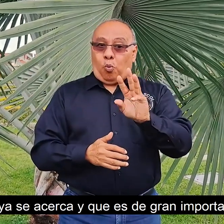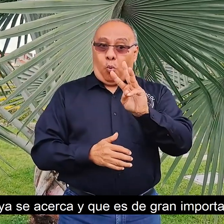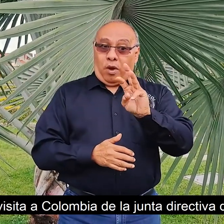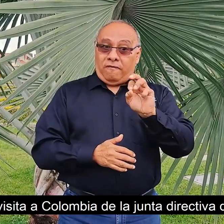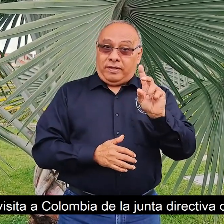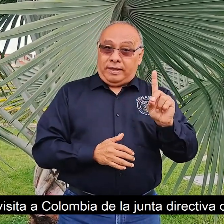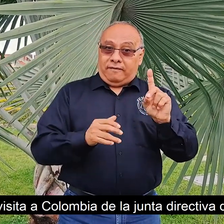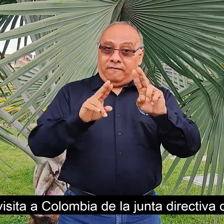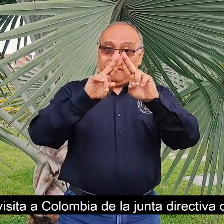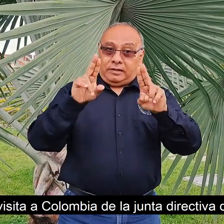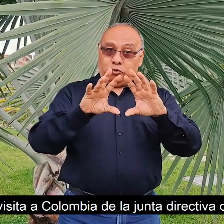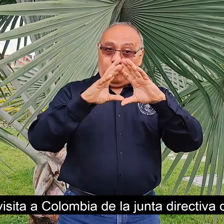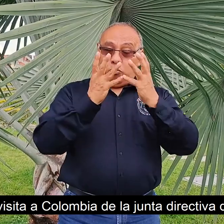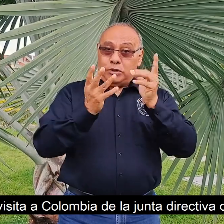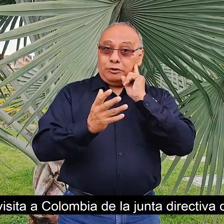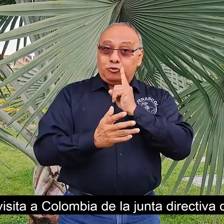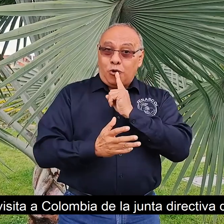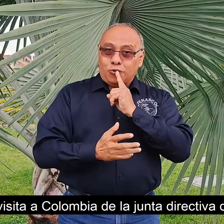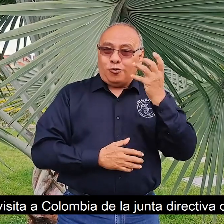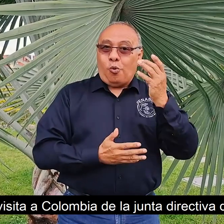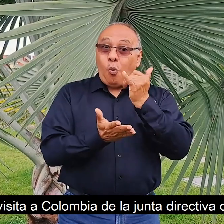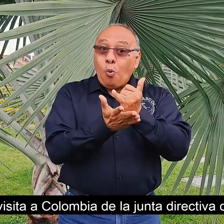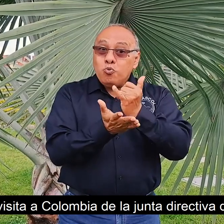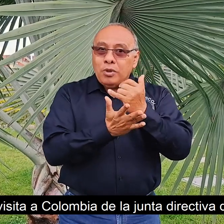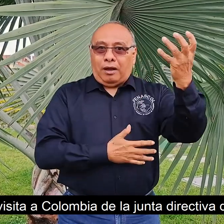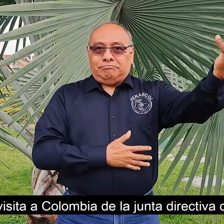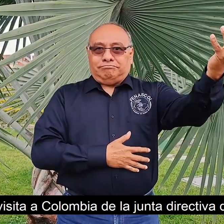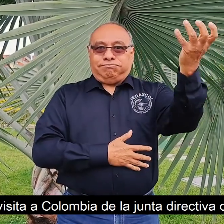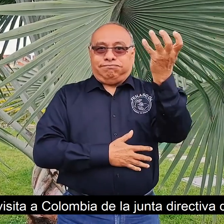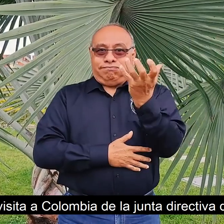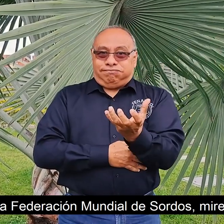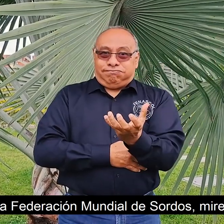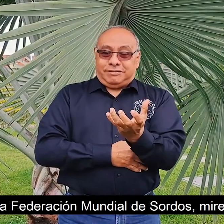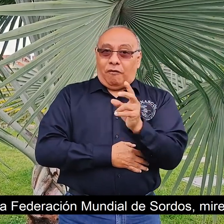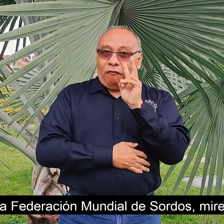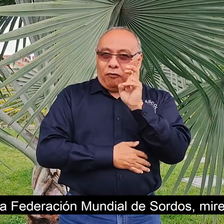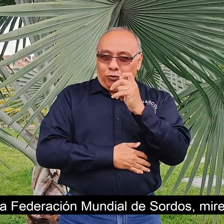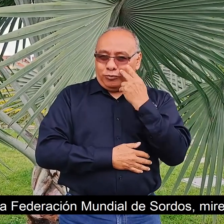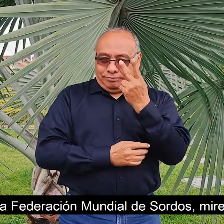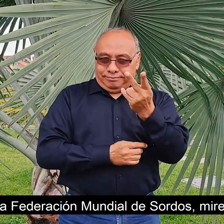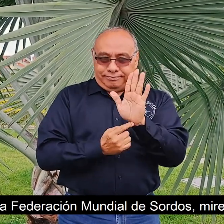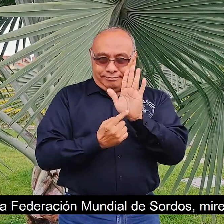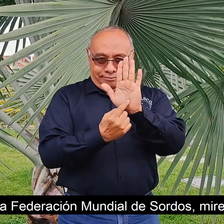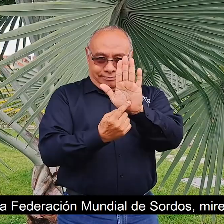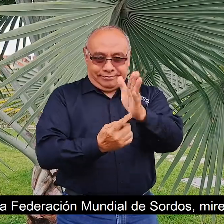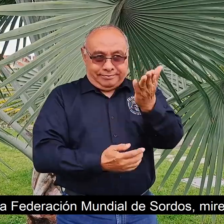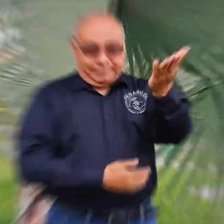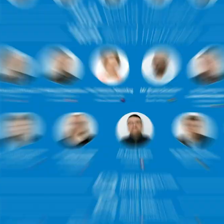es la visita a Colombia de la Junta Directiva de la WFD, la Federación Mundial de Sordos. Miremos.